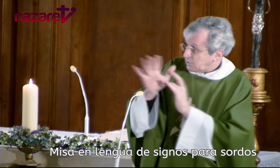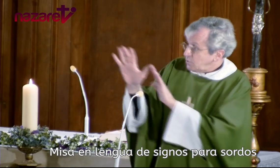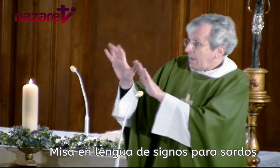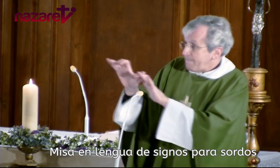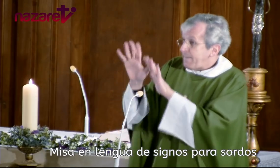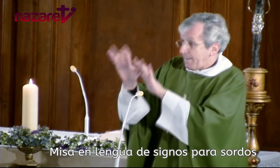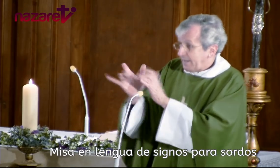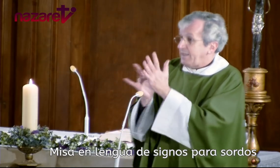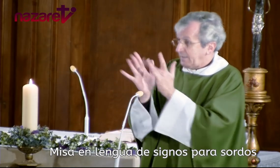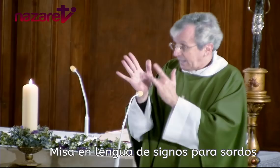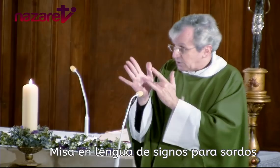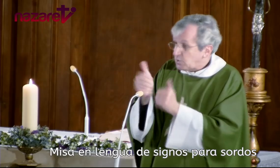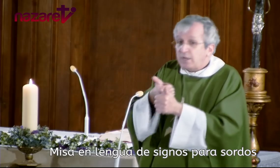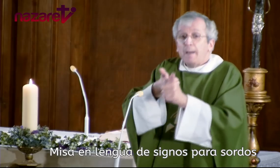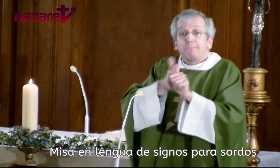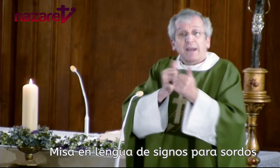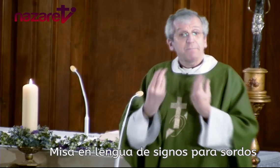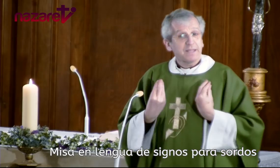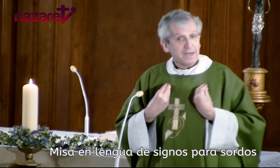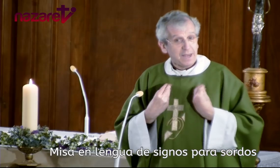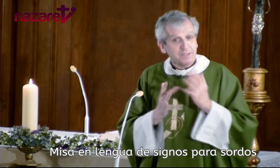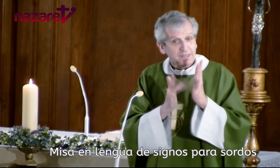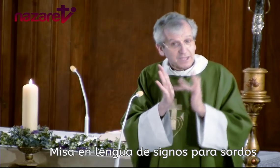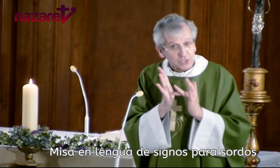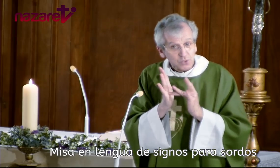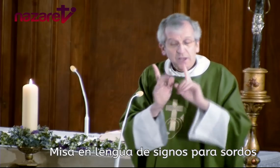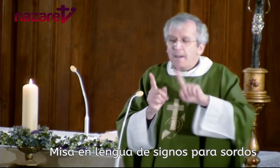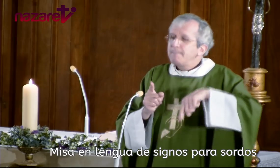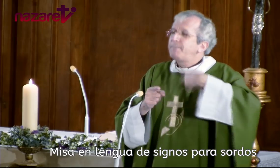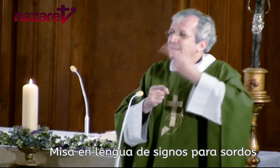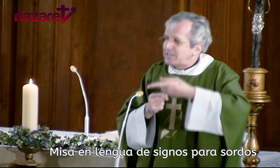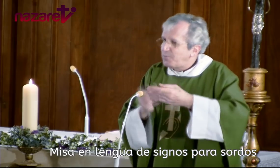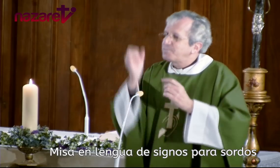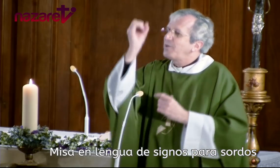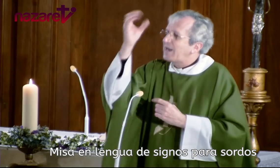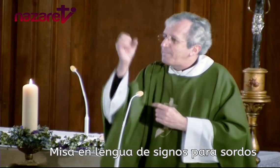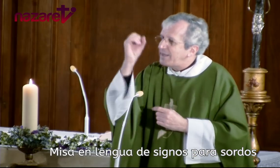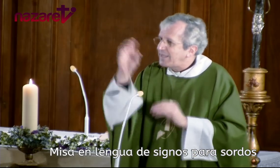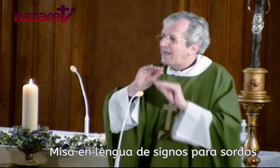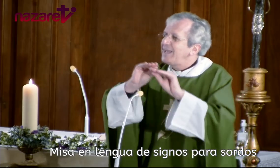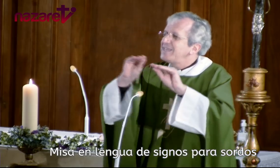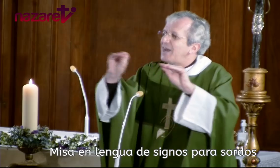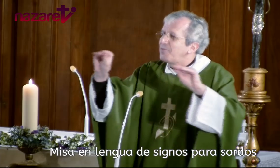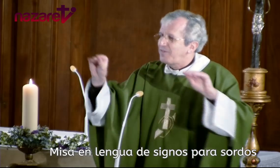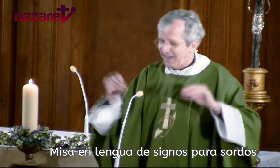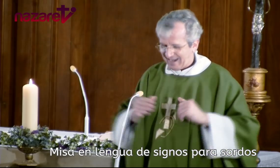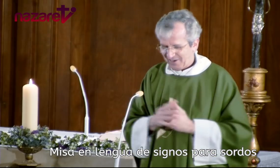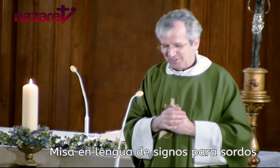Jesús para aprender de Jesús, para imitar la vida de Jesús, para después poderla predicar y anunciar a los